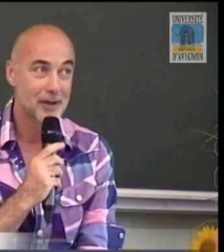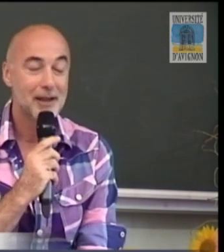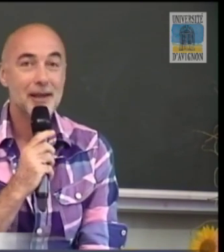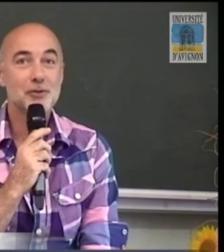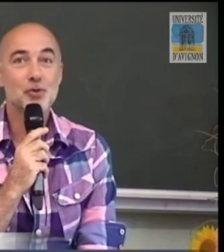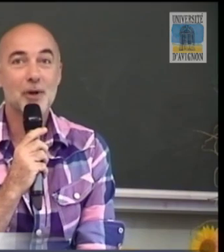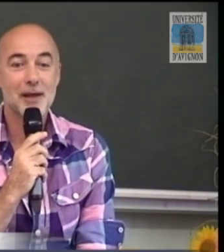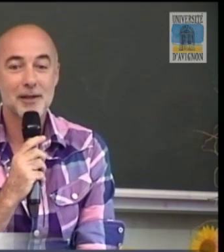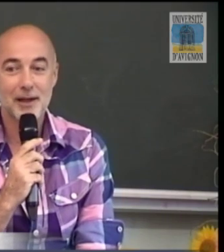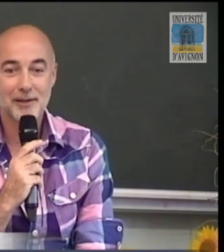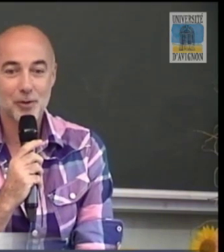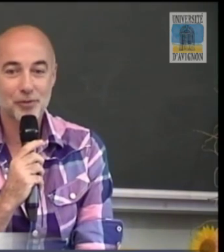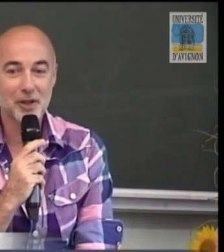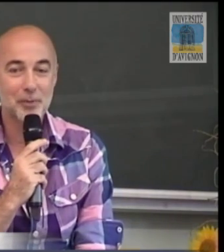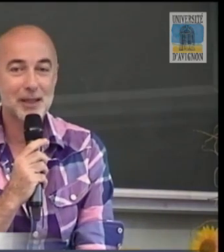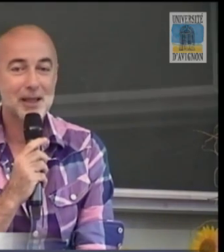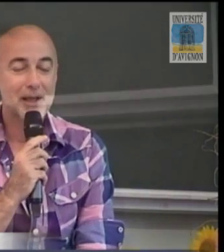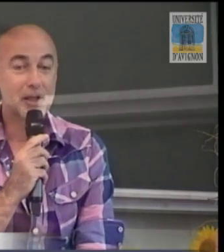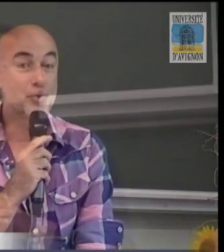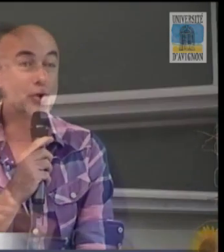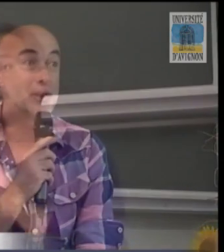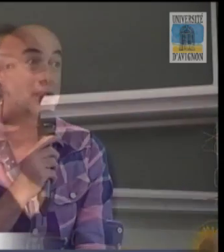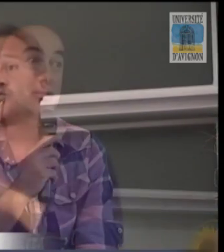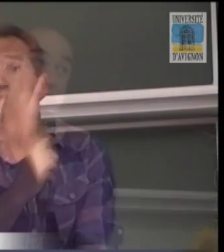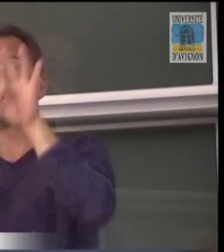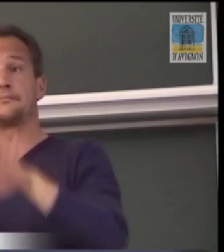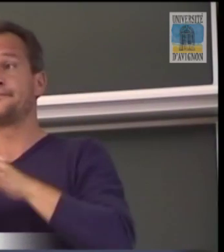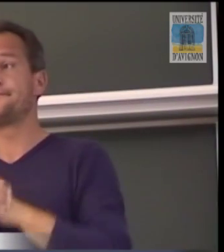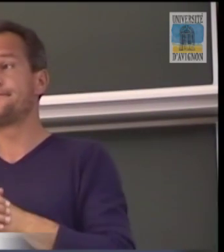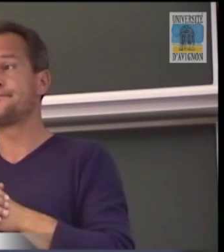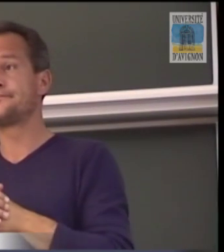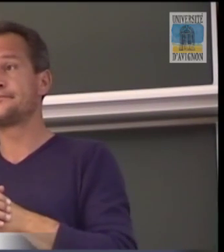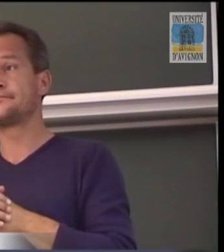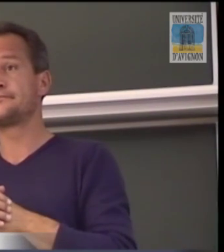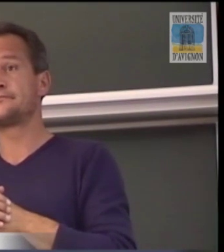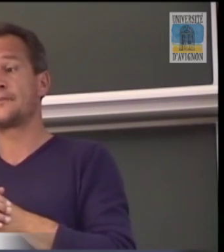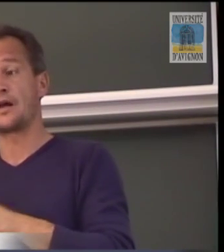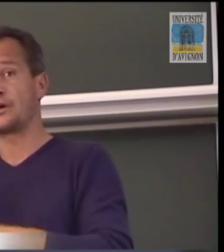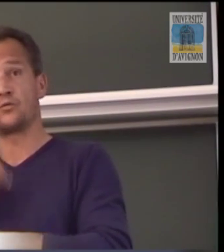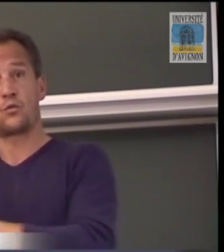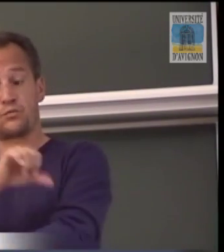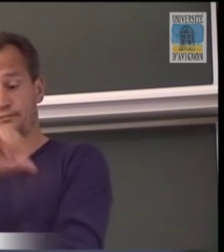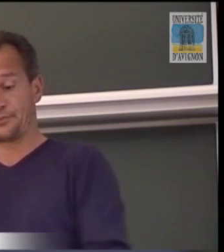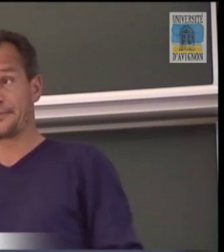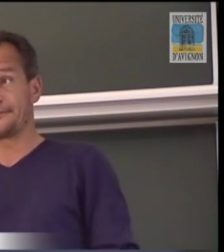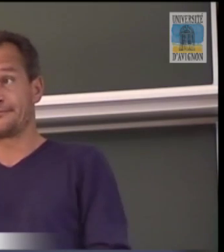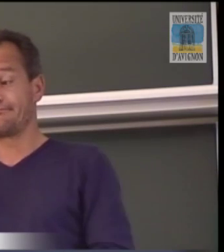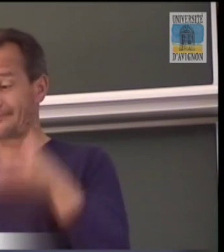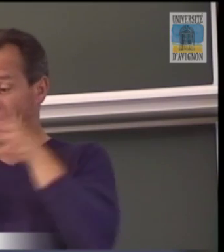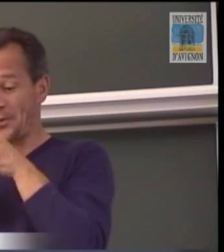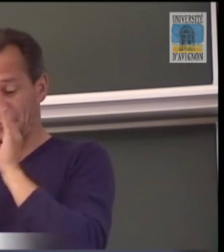bonheur et ce jour-là a été confirmé. Des pionniers, des fous, assurément, des aventuriers